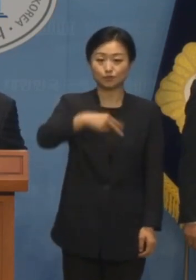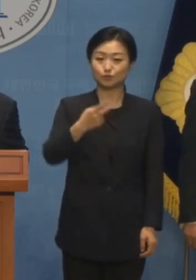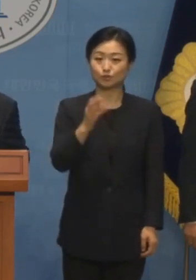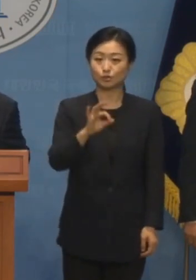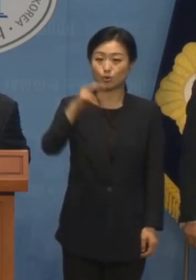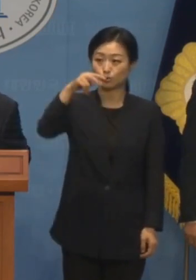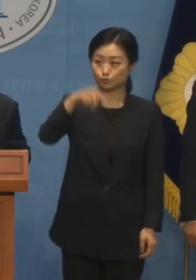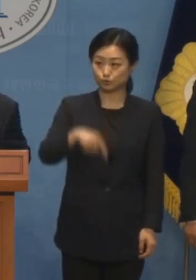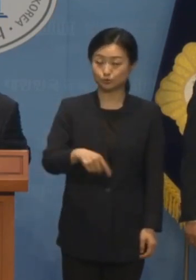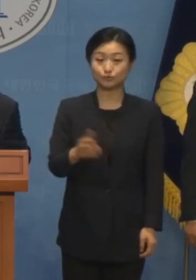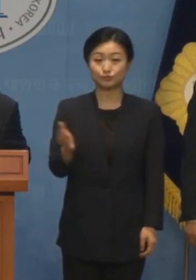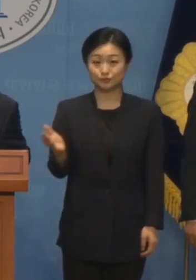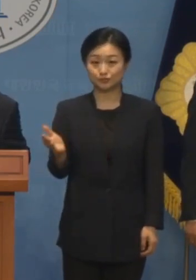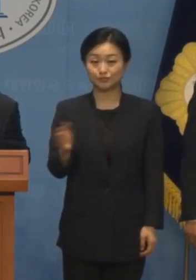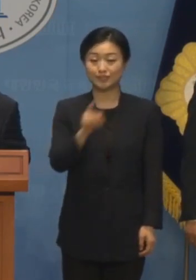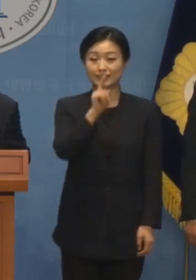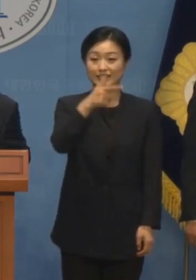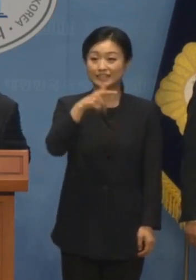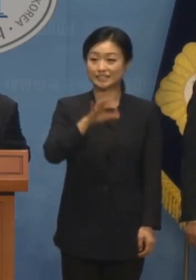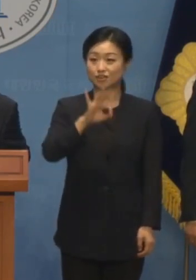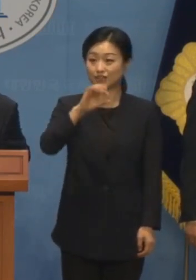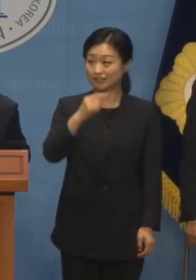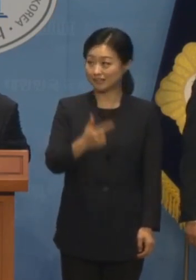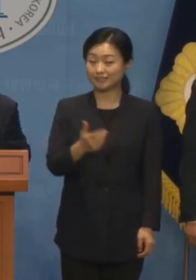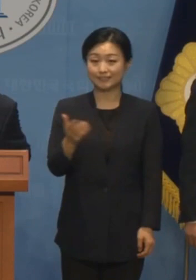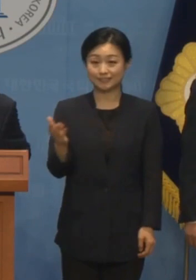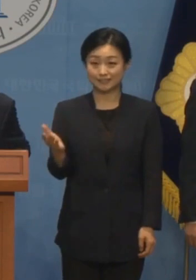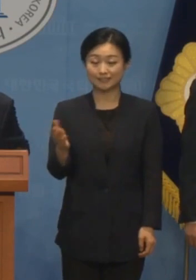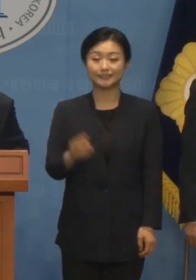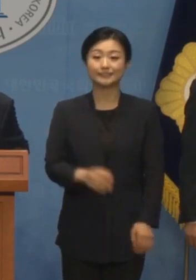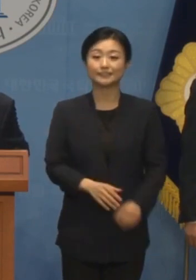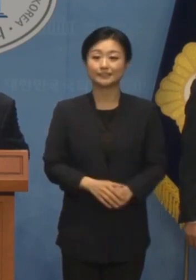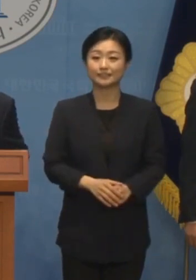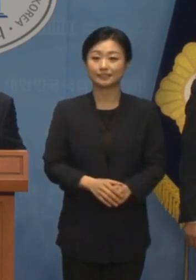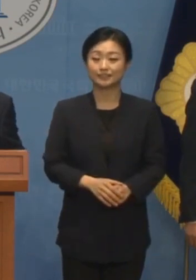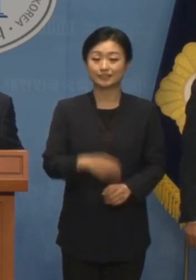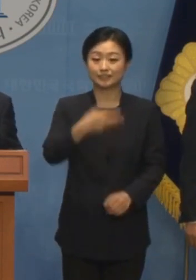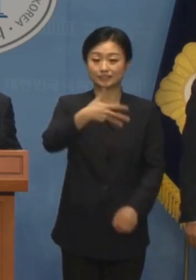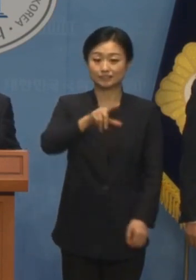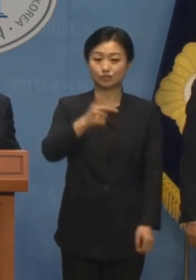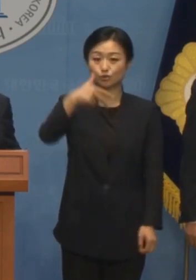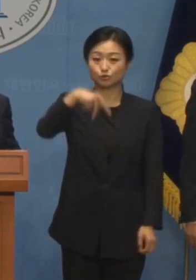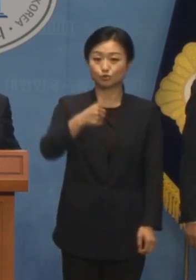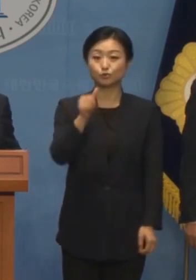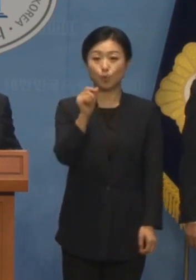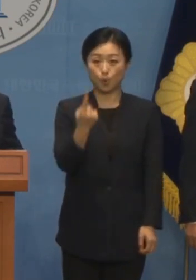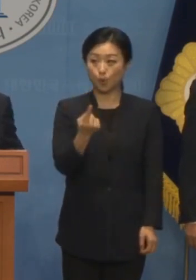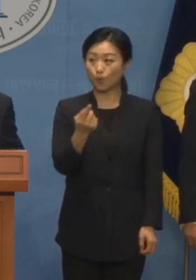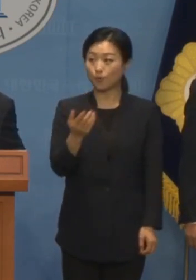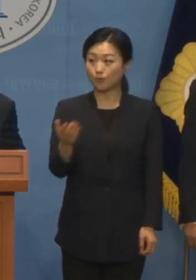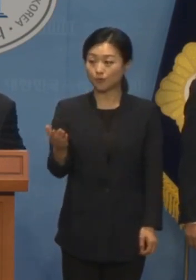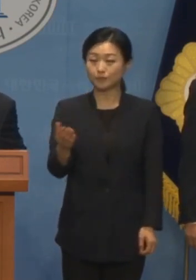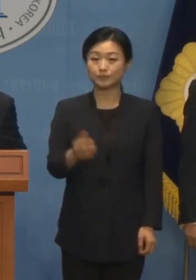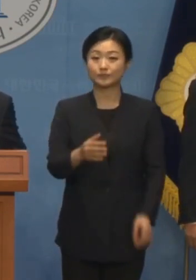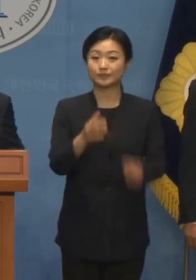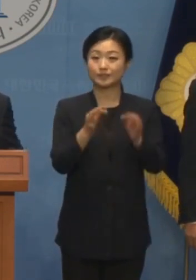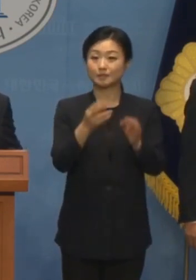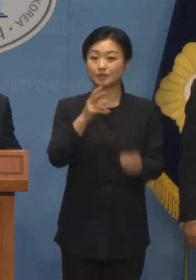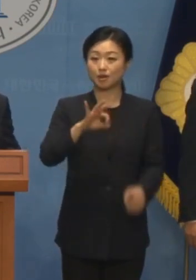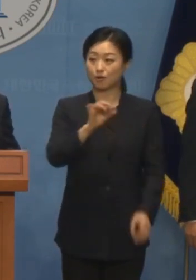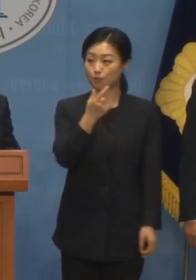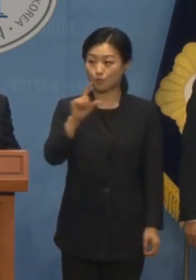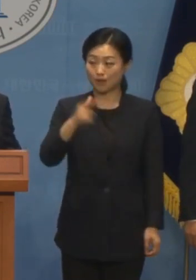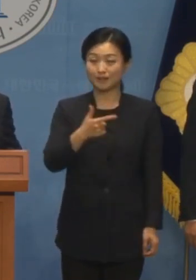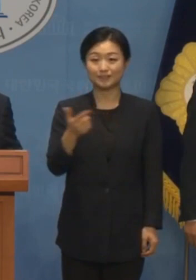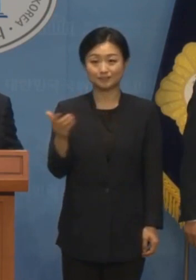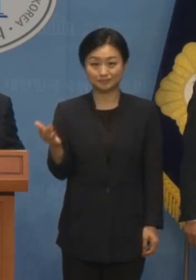의원님 참석하셨습니다. 이정문 의원님 참석하셨습니다. 전준호 의원님 참석하셨습니다. 김용만 의원님